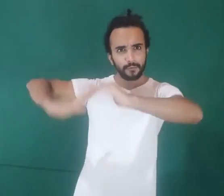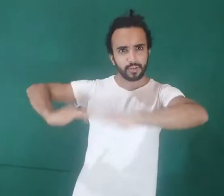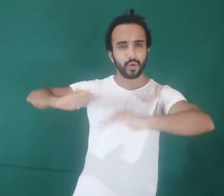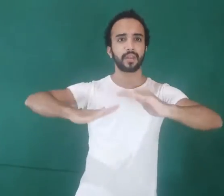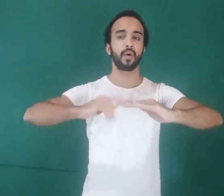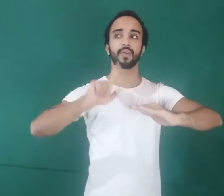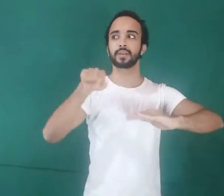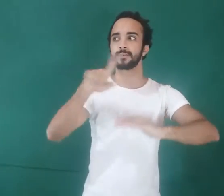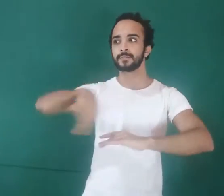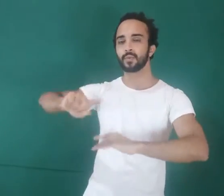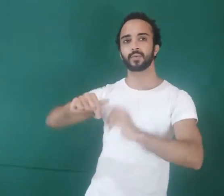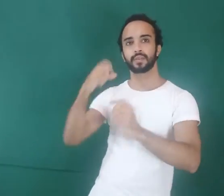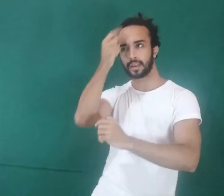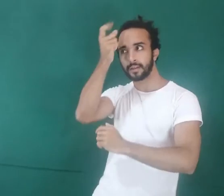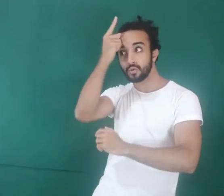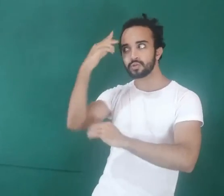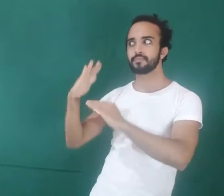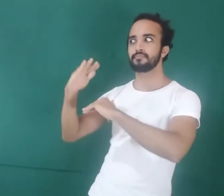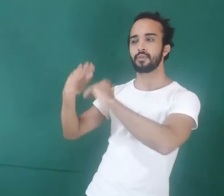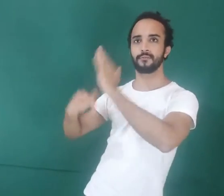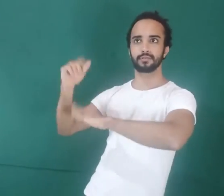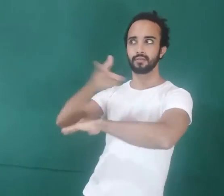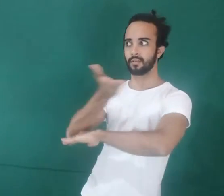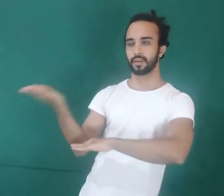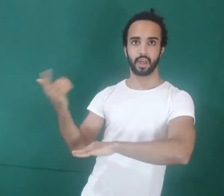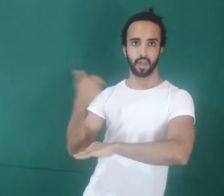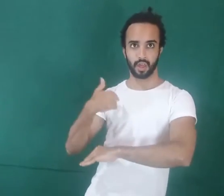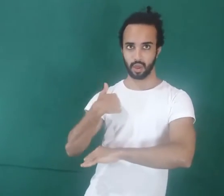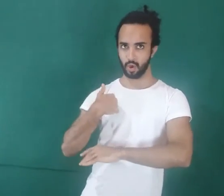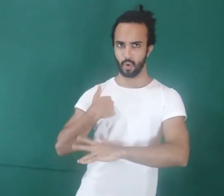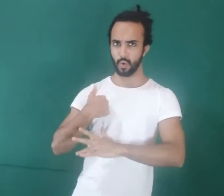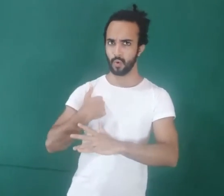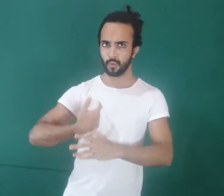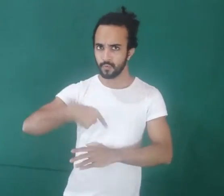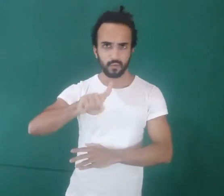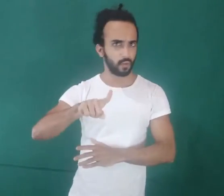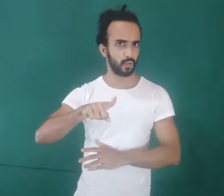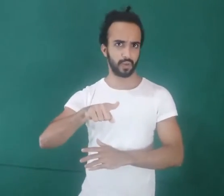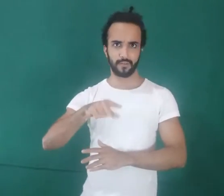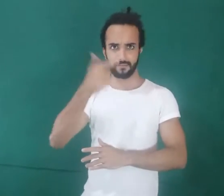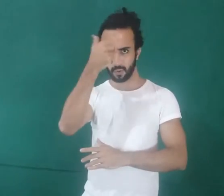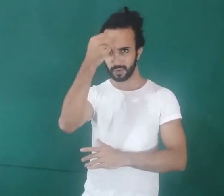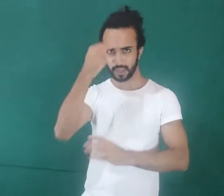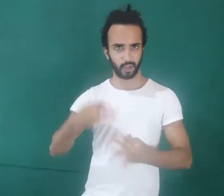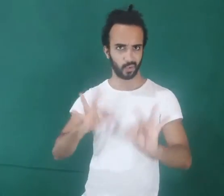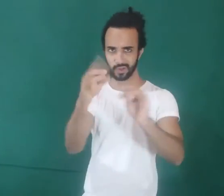grandes conglomerados. Cara, eu não fui numa faculdade de tecnologia, eu sou um artista como